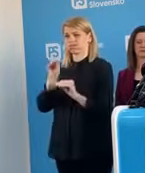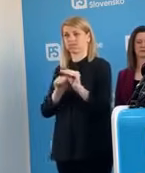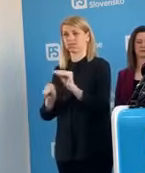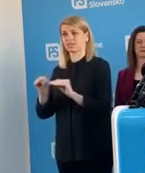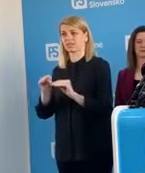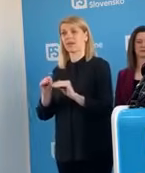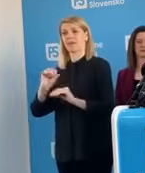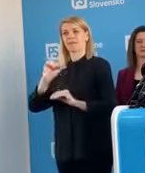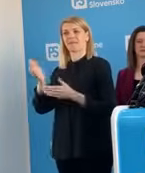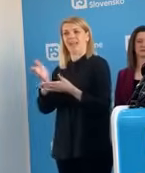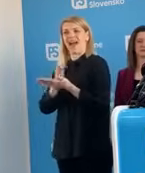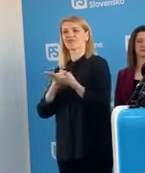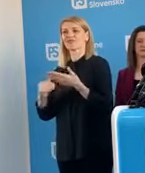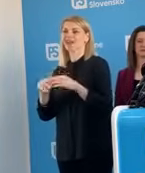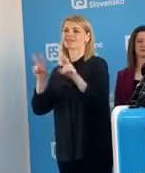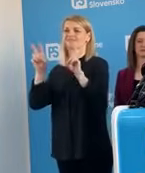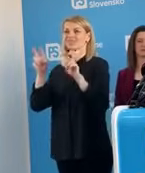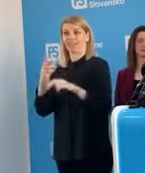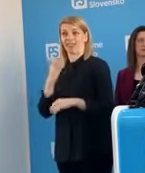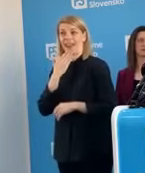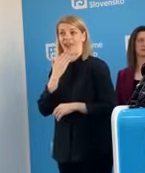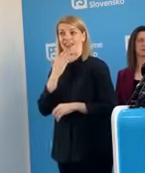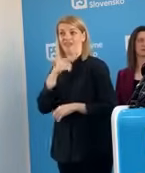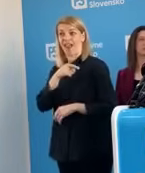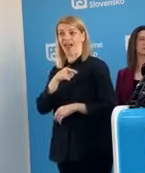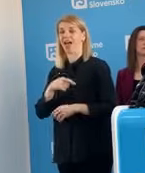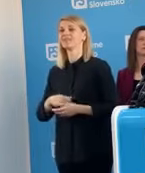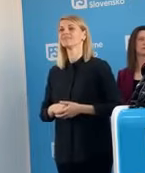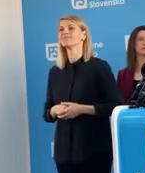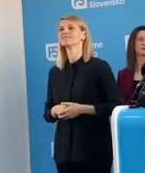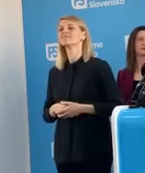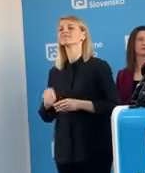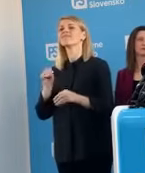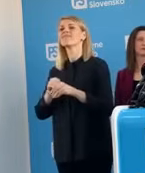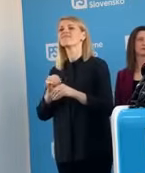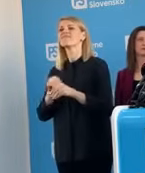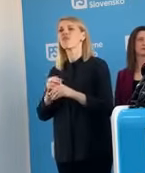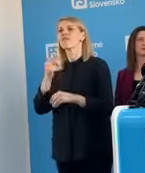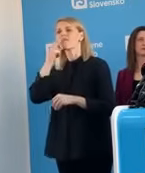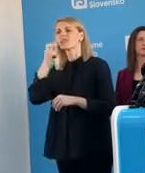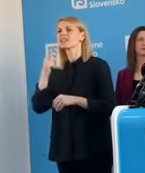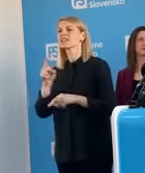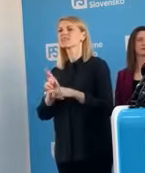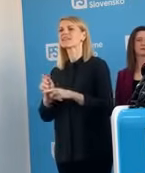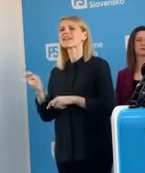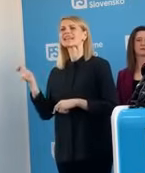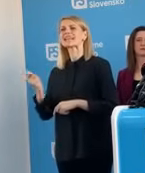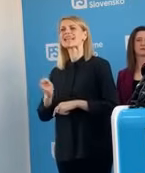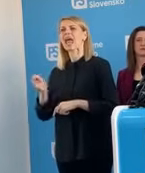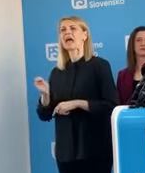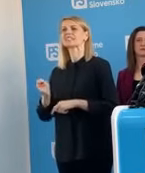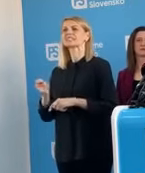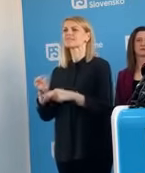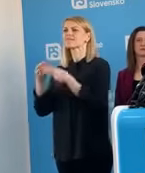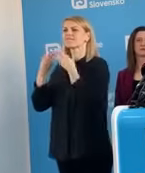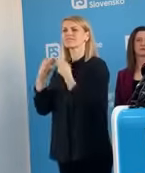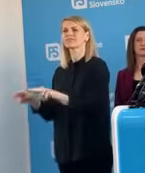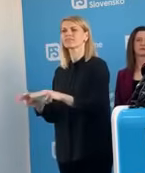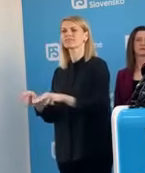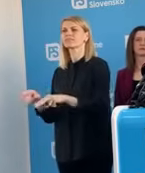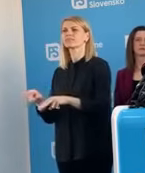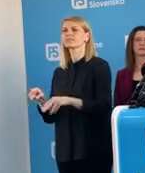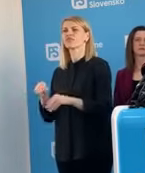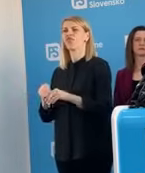sme videli, že je to trest za suverénnu politiku Slovenska a Európska komisia tu